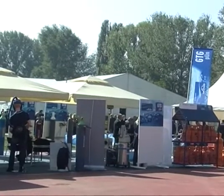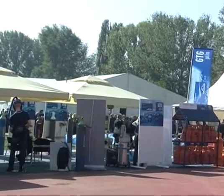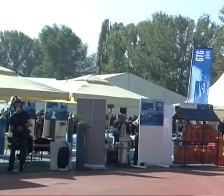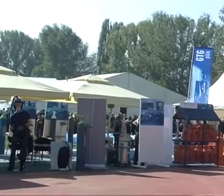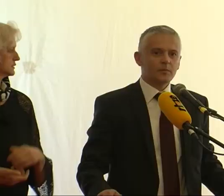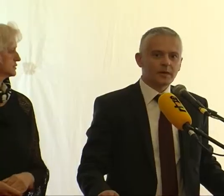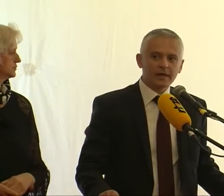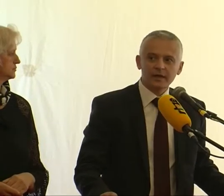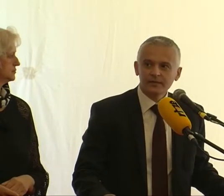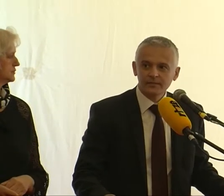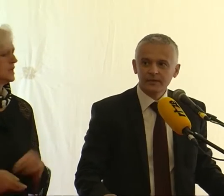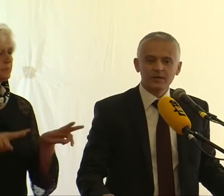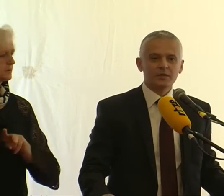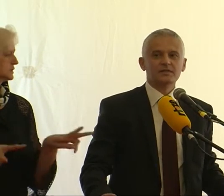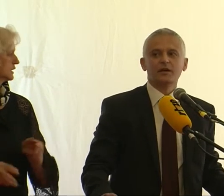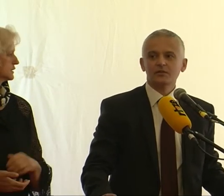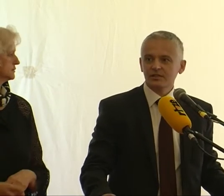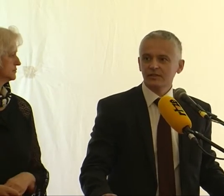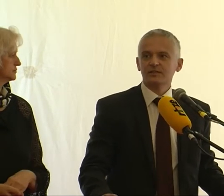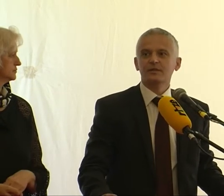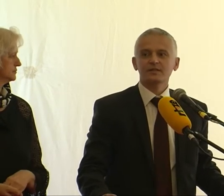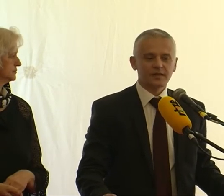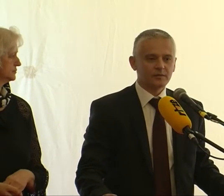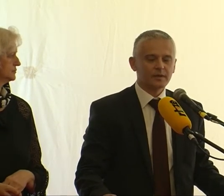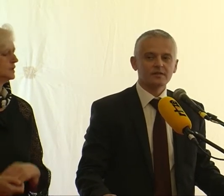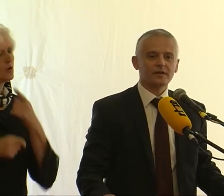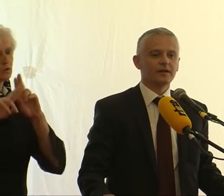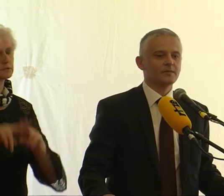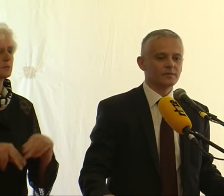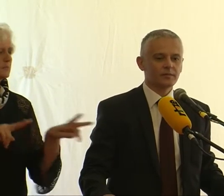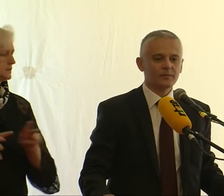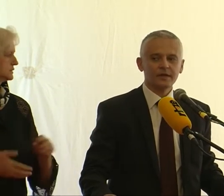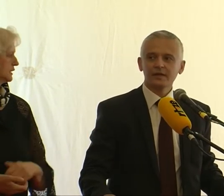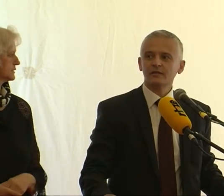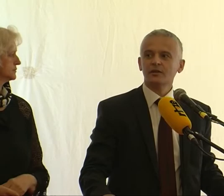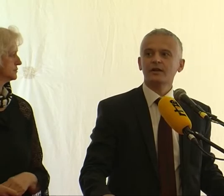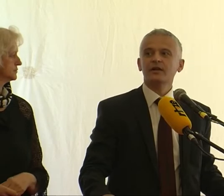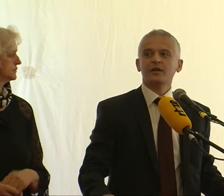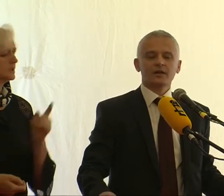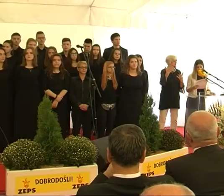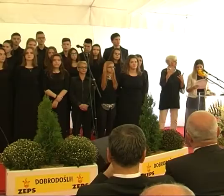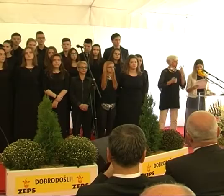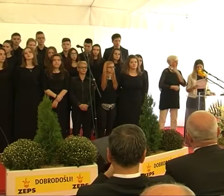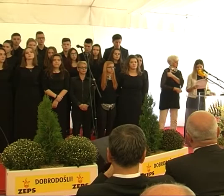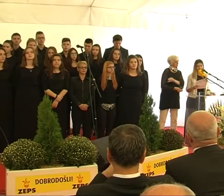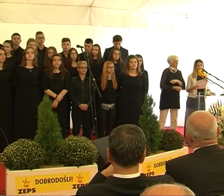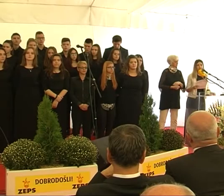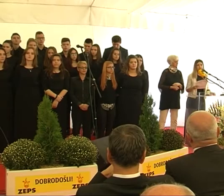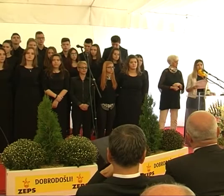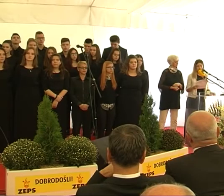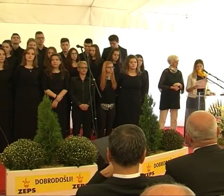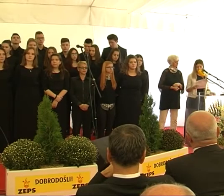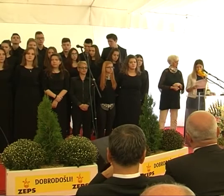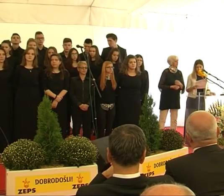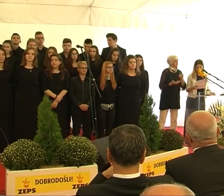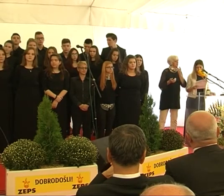Kamberovića polju. Po riječima predsjednika nadzornog odbora RMK Zenica Alema Laličića, danas je ZEPS prepoznat od strane privrednika i